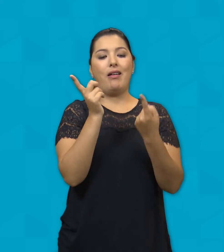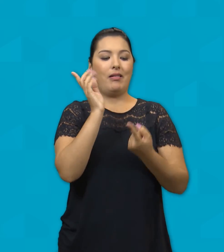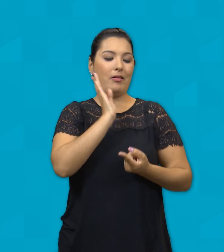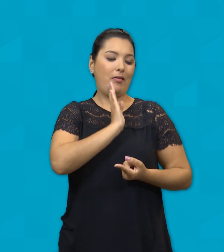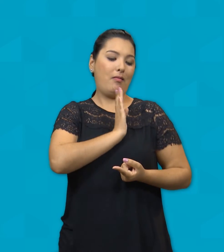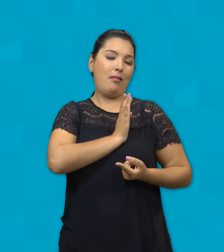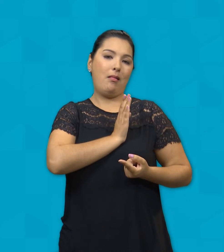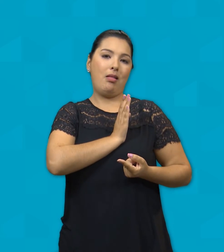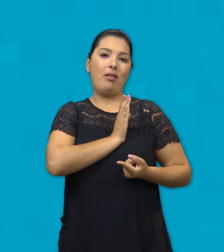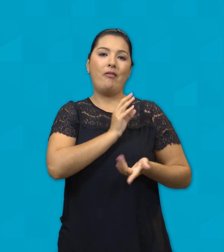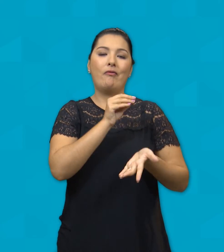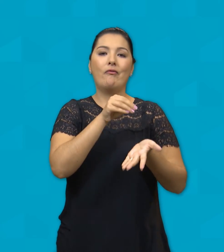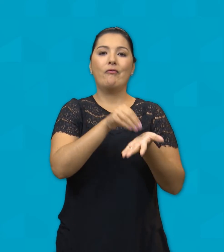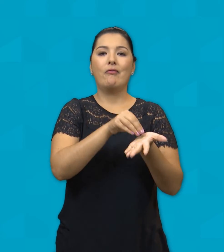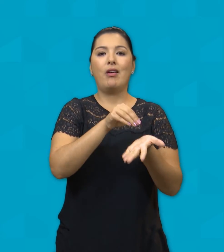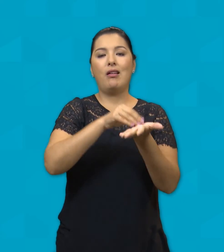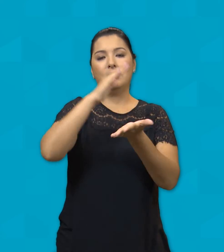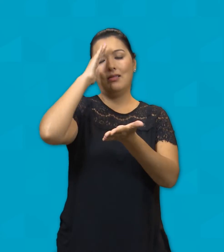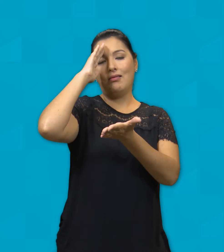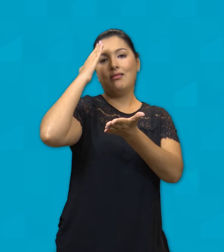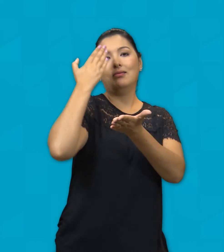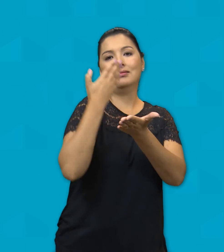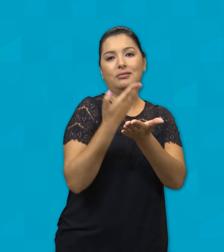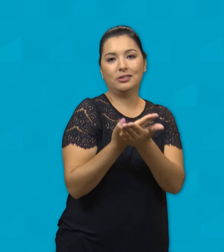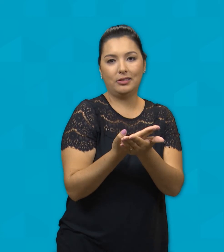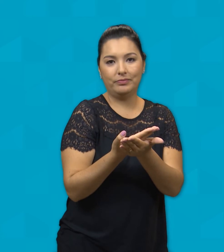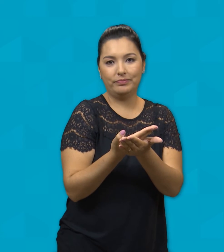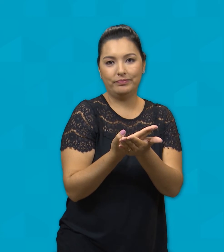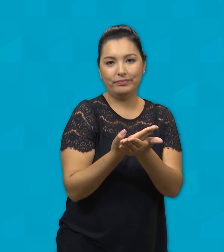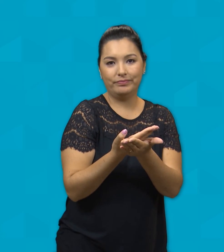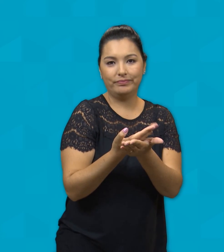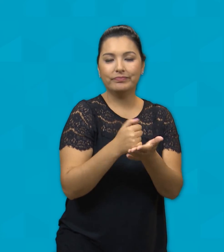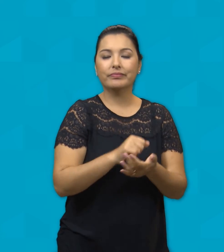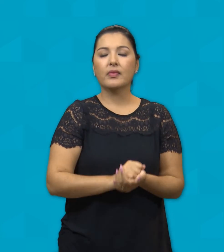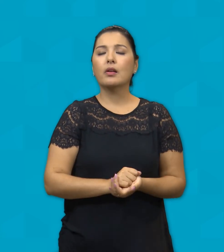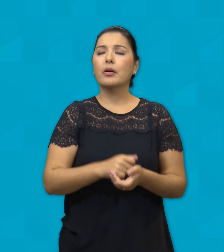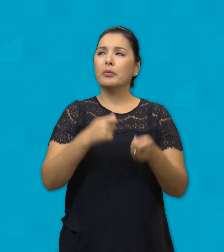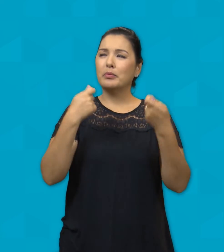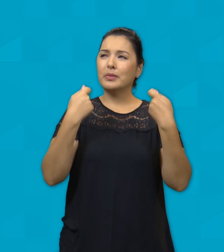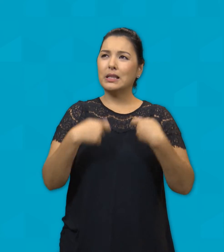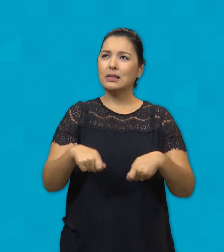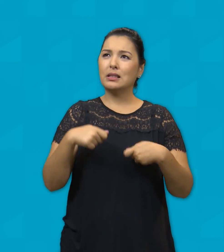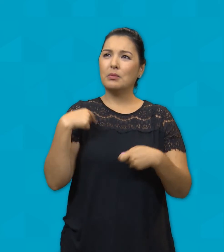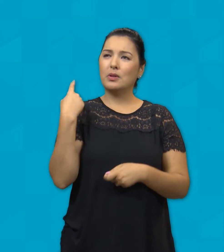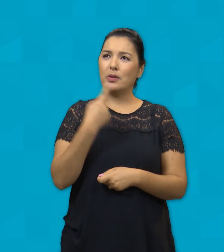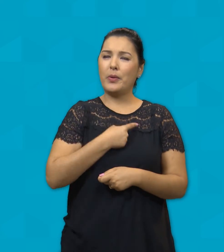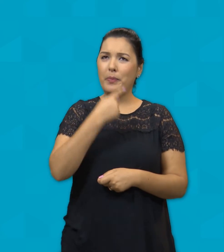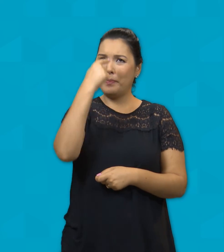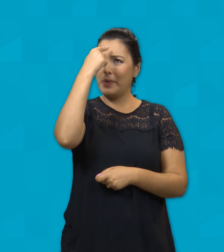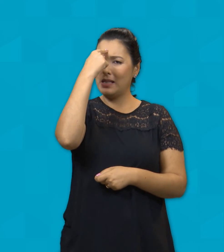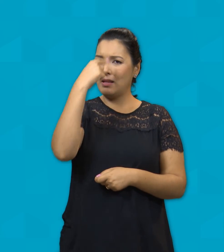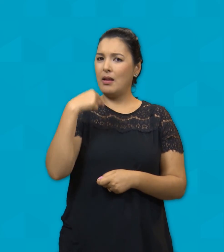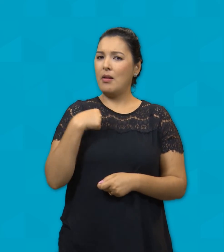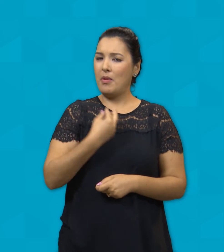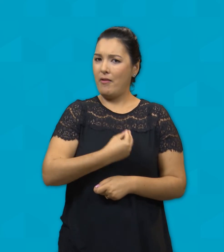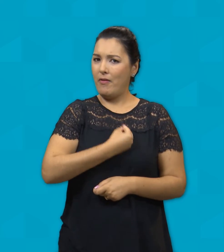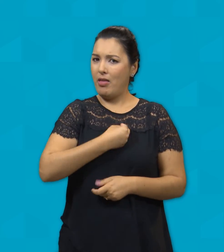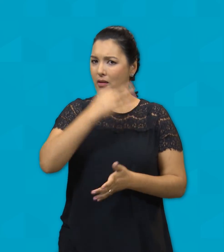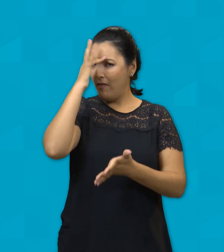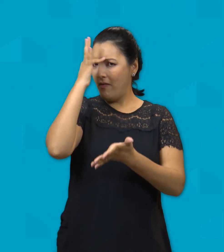está longe de mim. Por isso, precisamos refletir se em nossa vida de